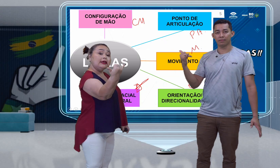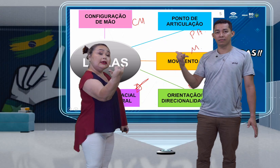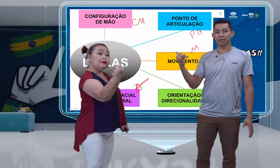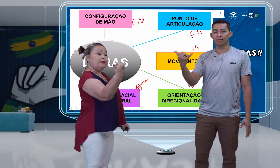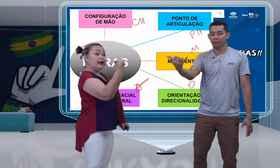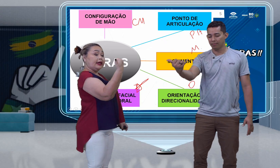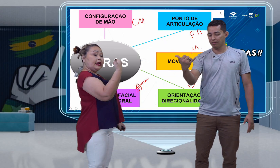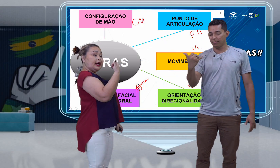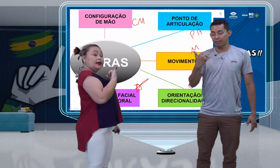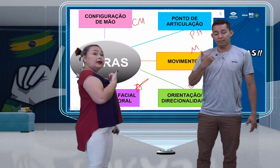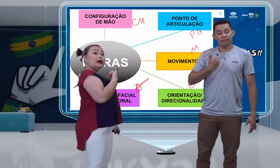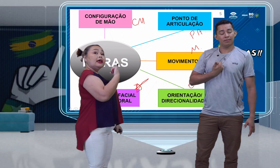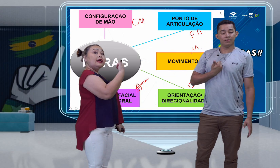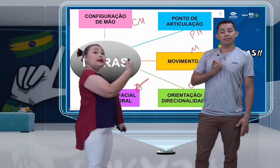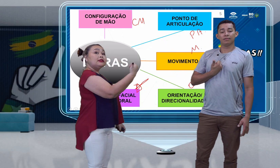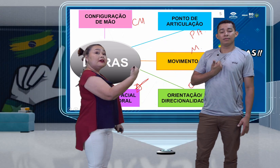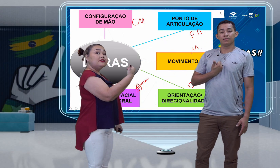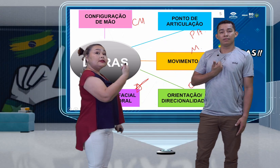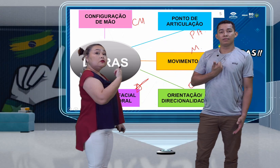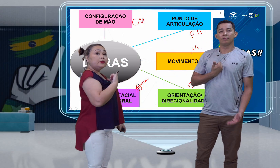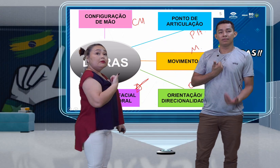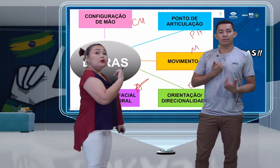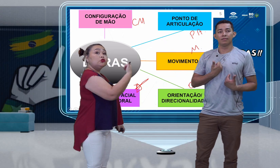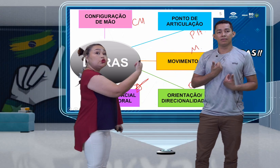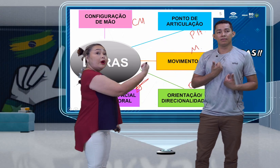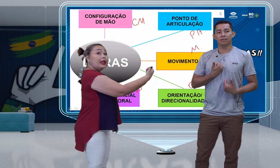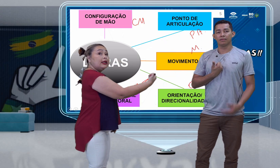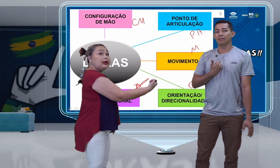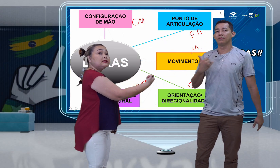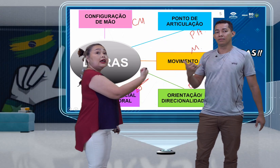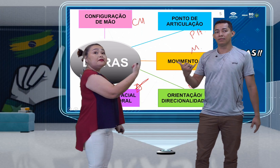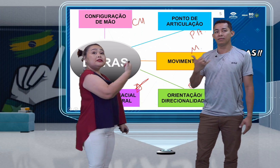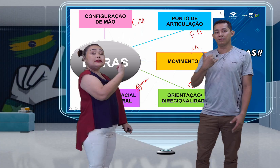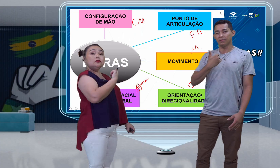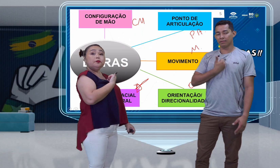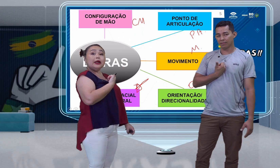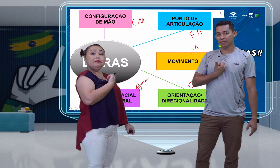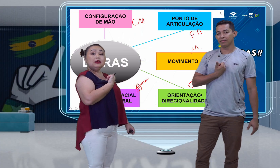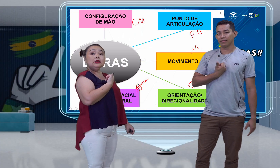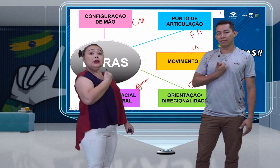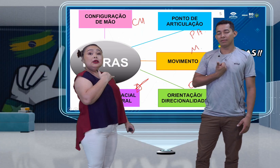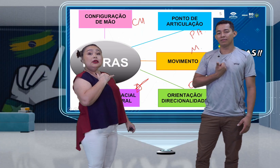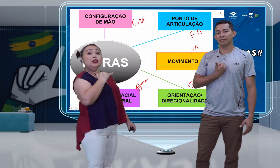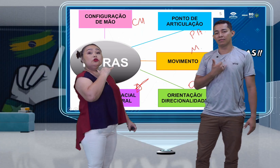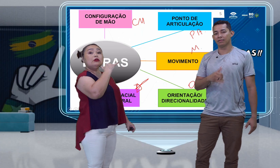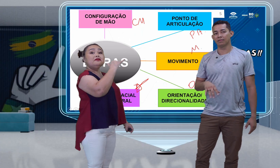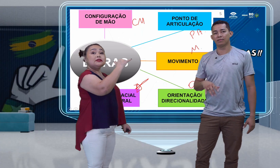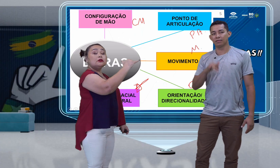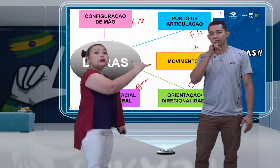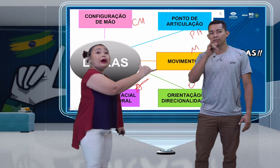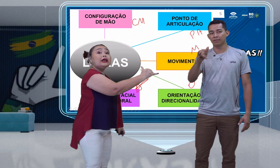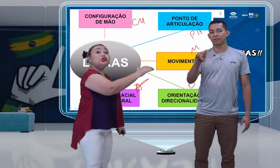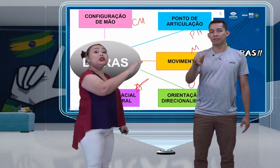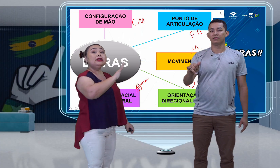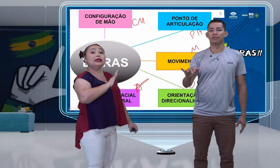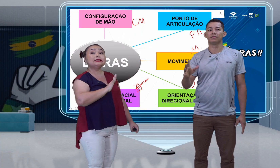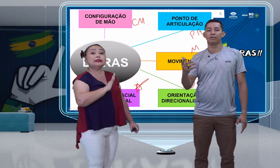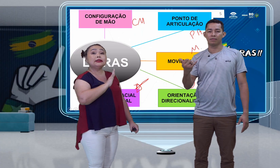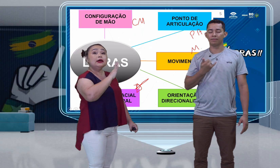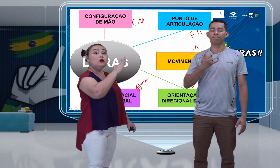daqui para cá, ele está avisando para mim. O Joalan está avisando para mim e eu estou avisando. Então, a